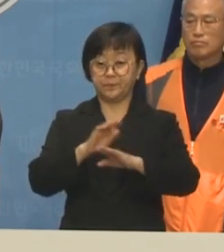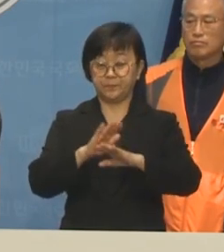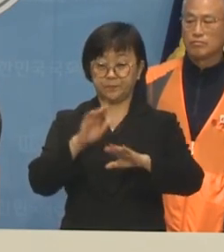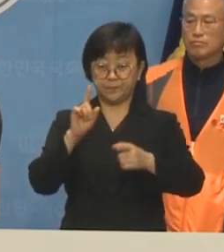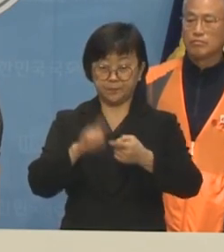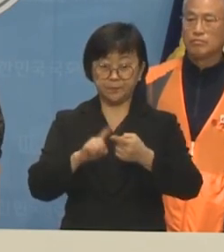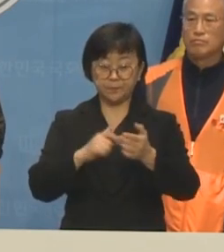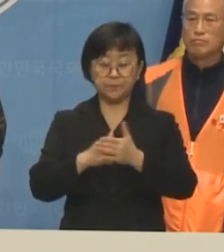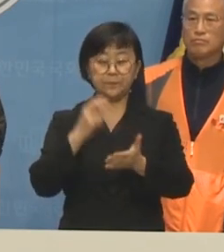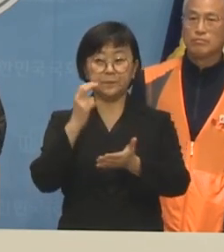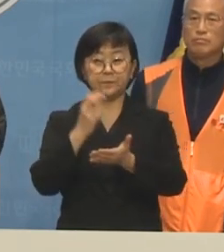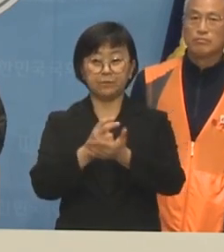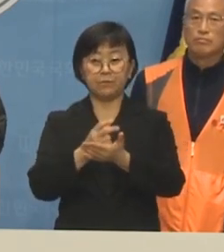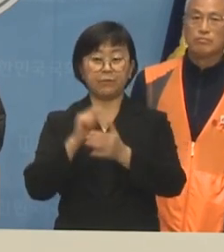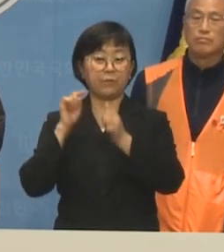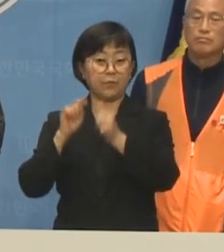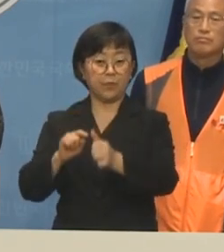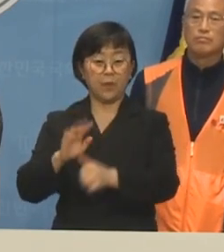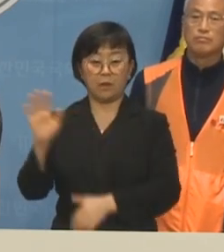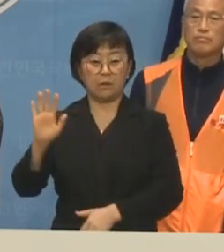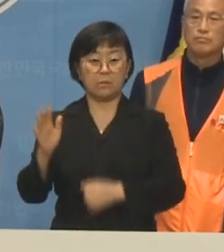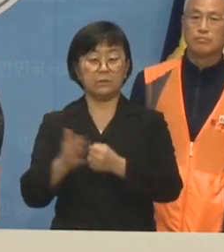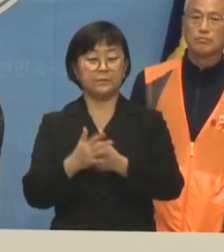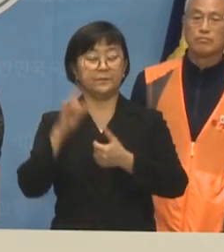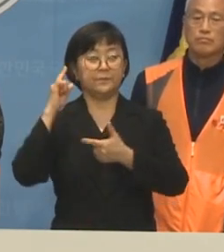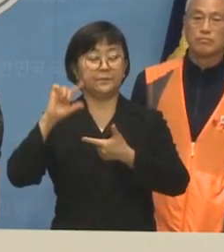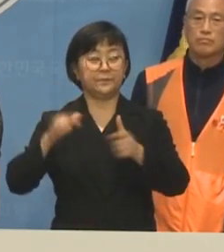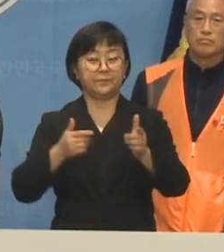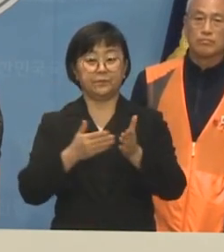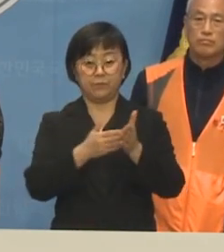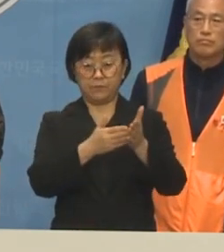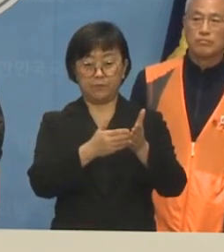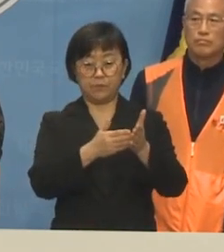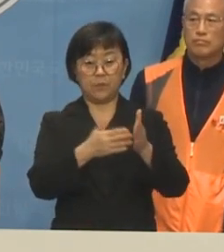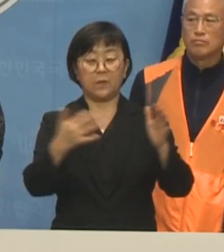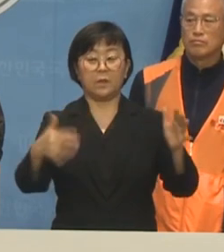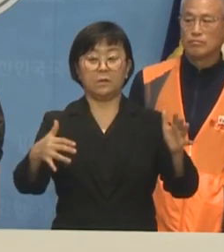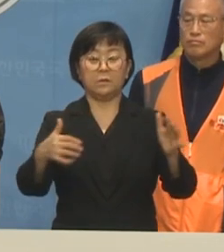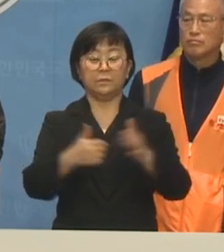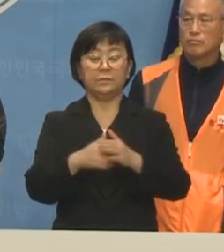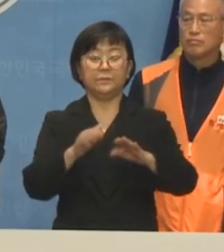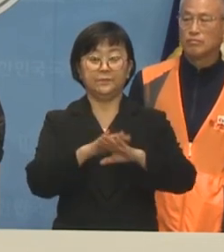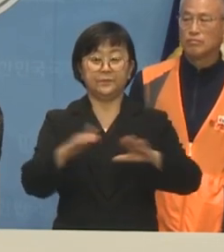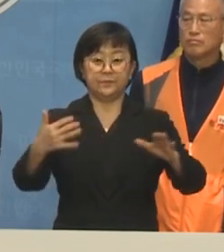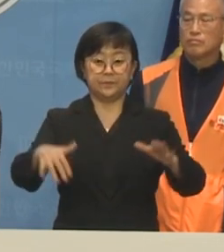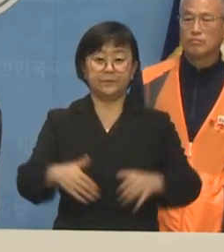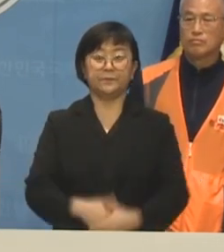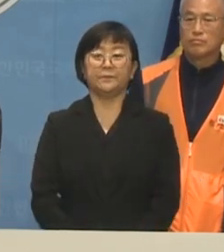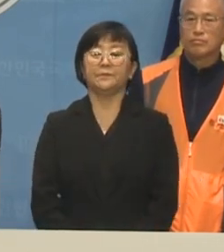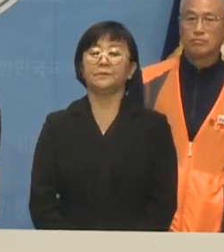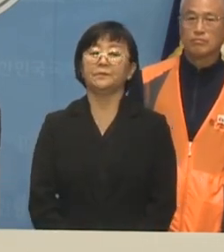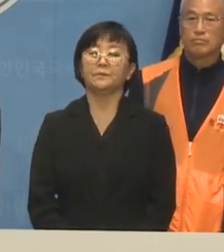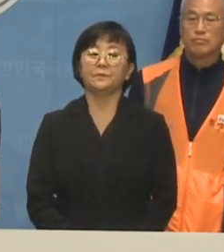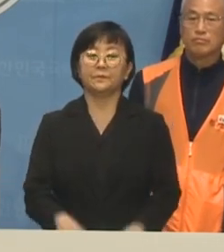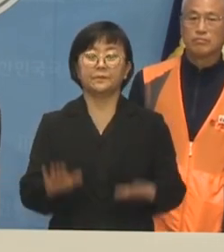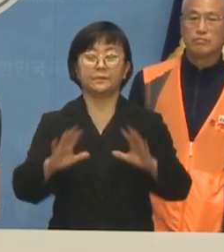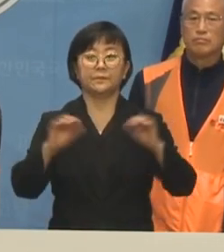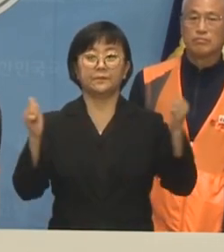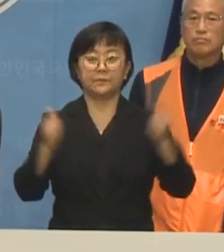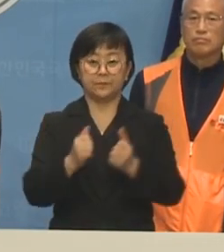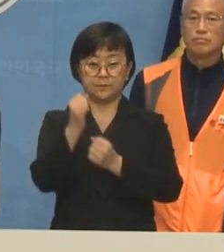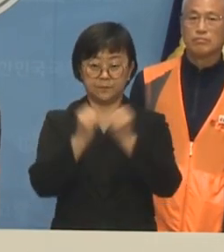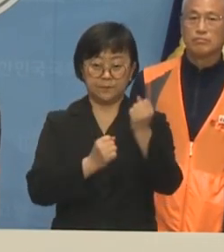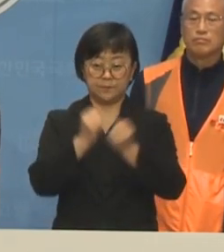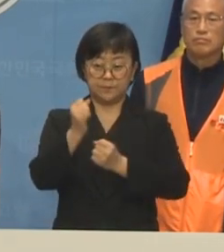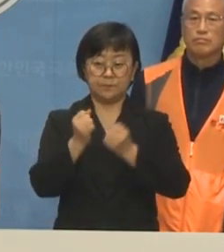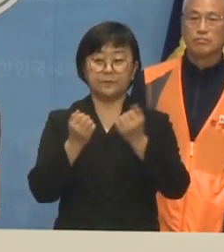법원의 판결을 이행하지 않고 법원의 항소를 진행하여서 아직까지 해결이 되고 있지 않아서 오늘 국회에서